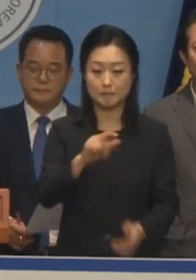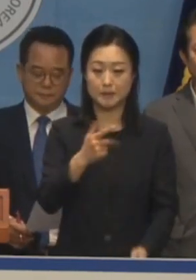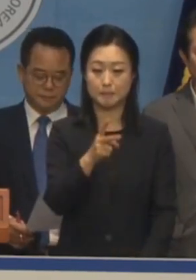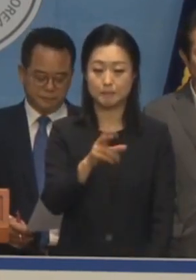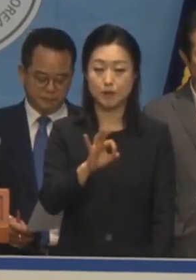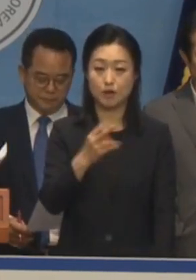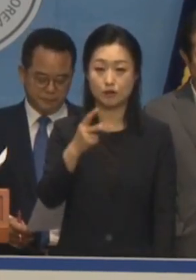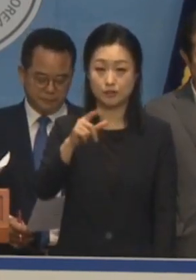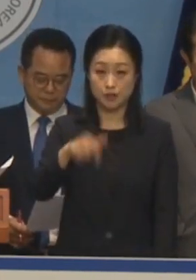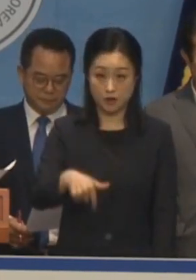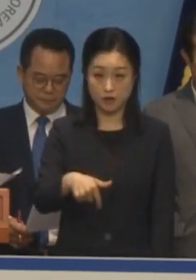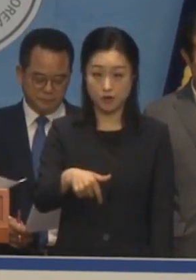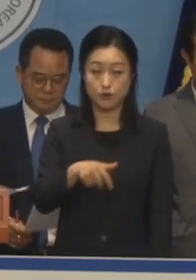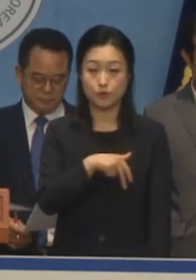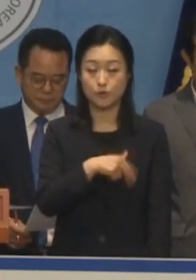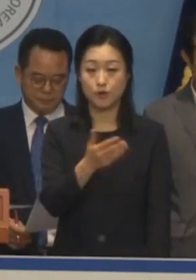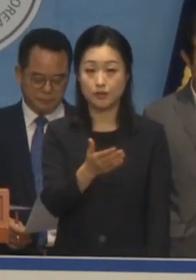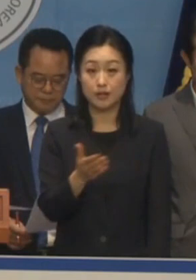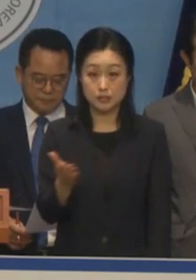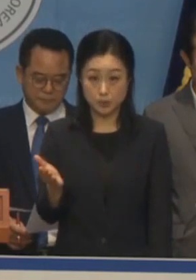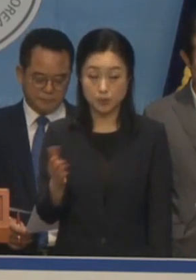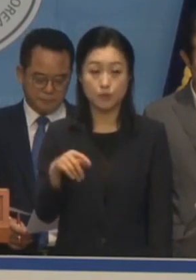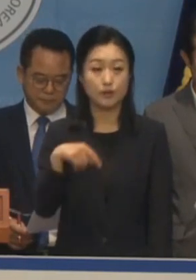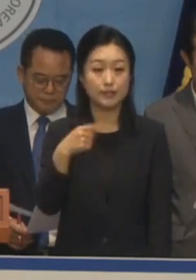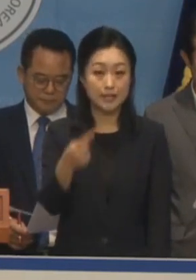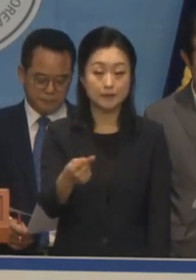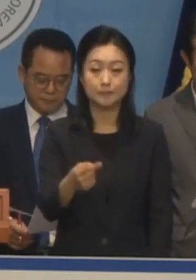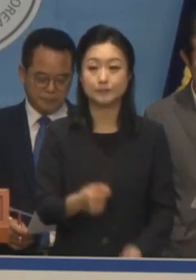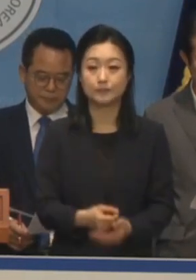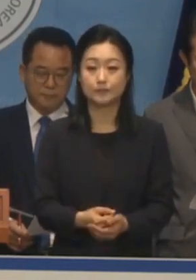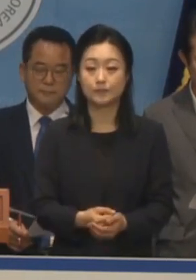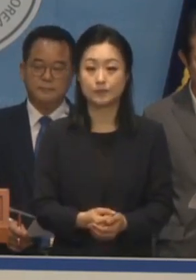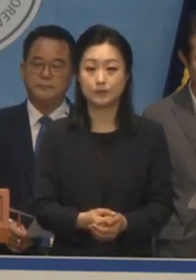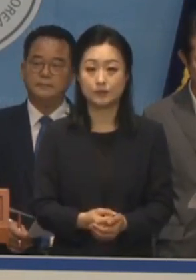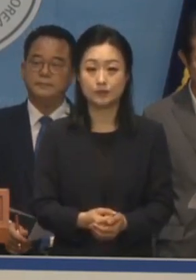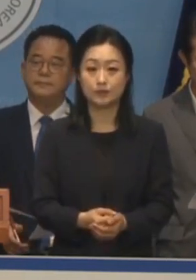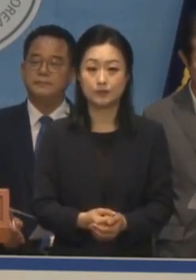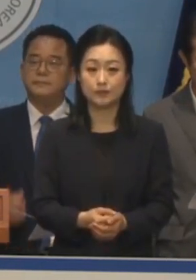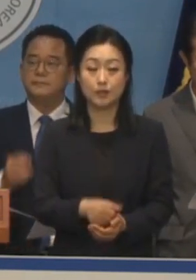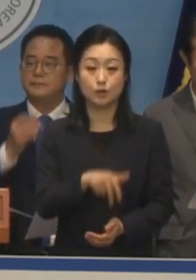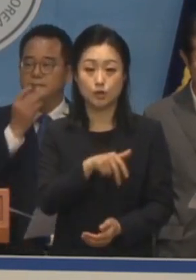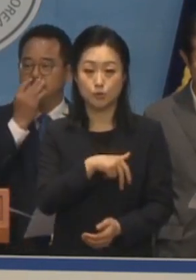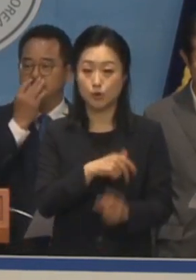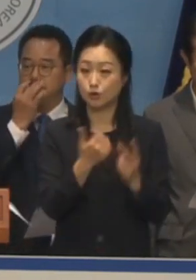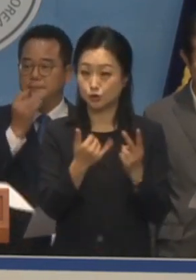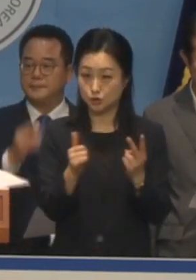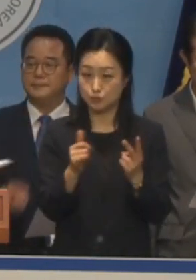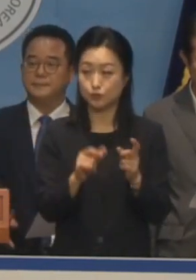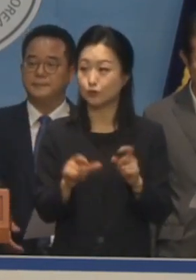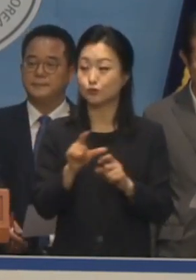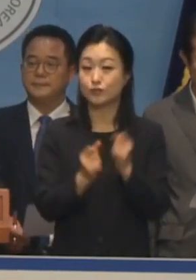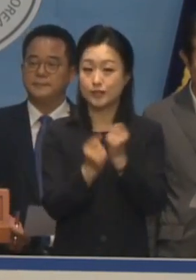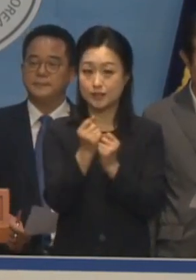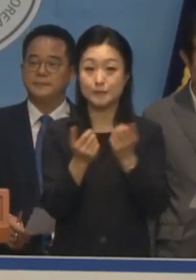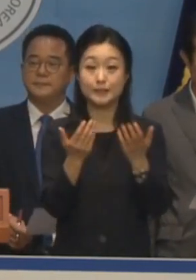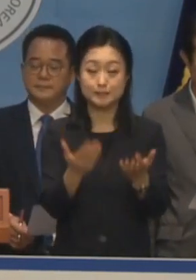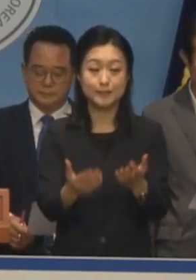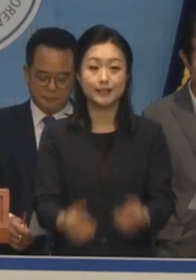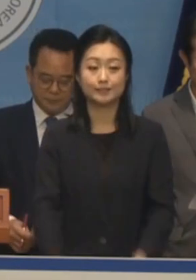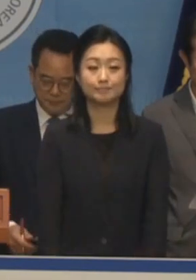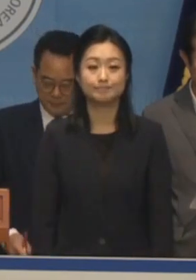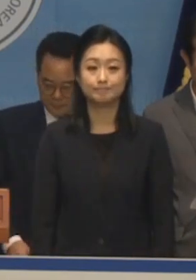말씀하시고 그다음 온풀법 발의자로 오기영 김남근 의원님께서 이야기 말씀하시겠습니다.